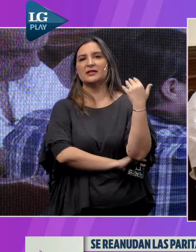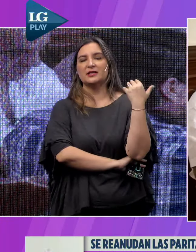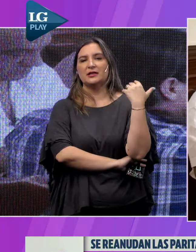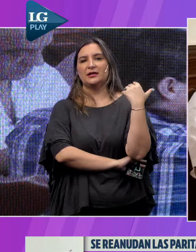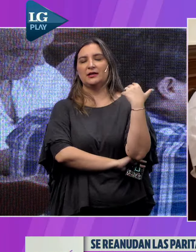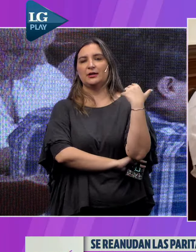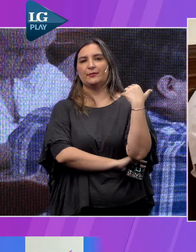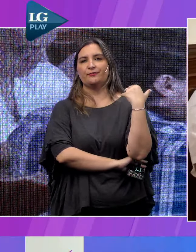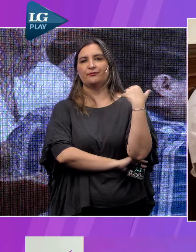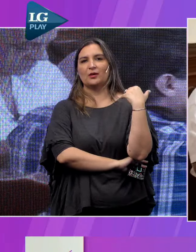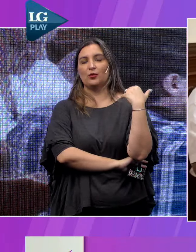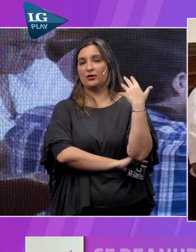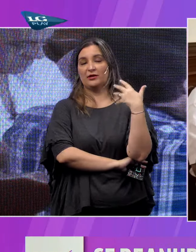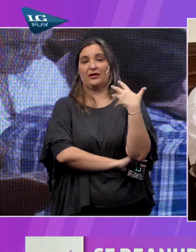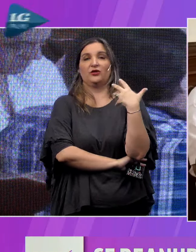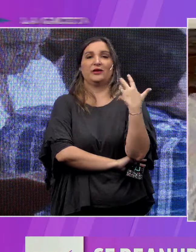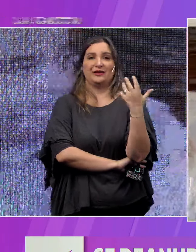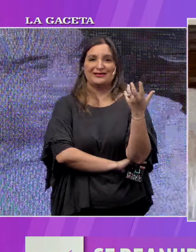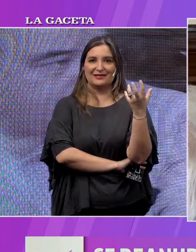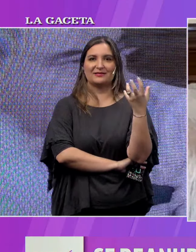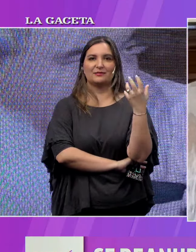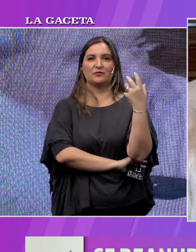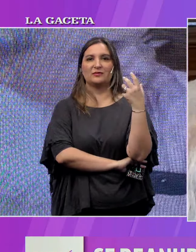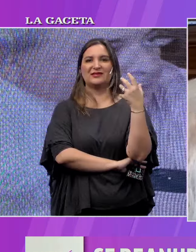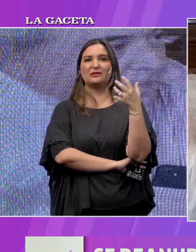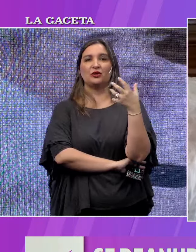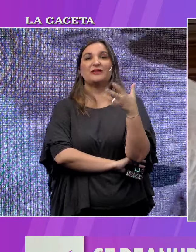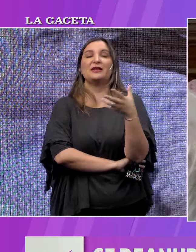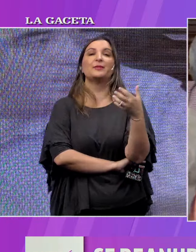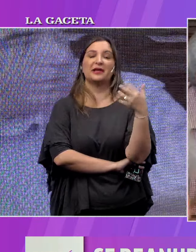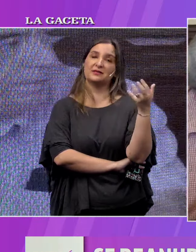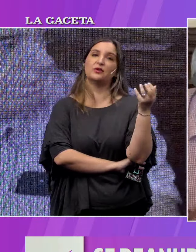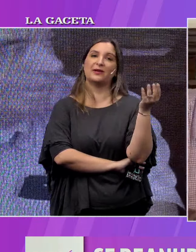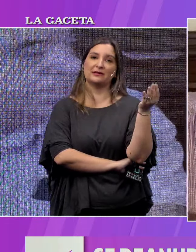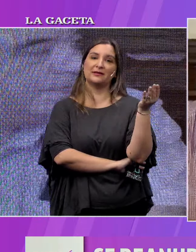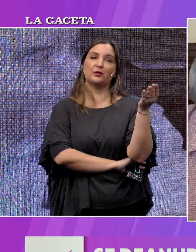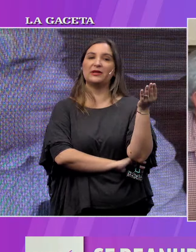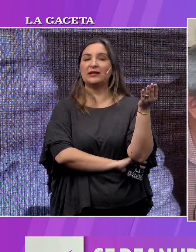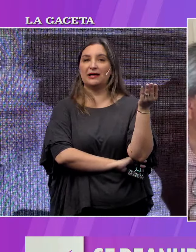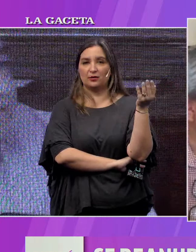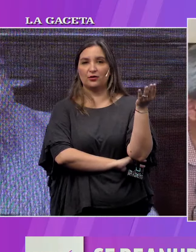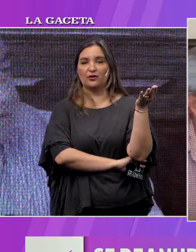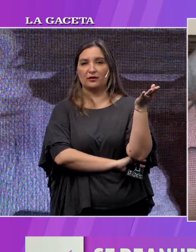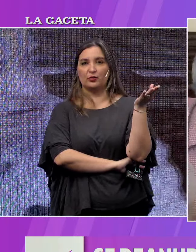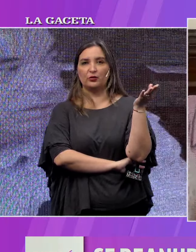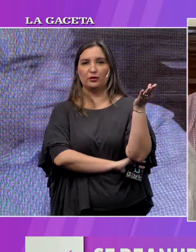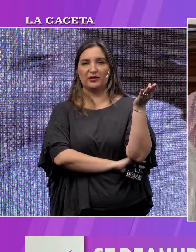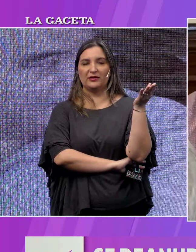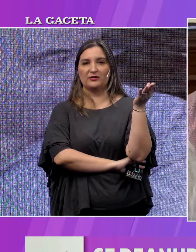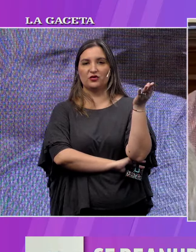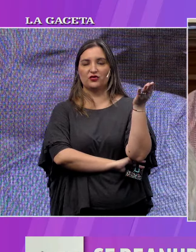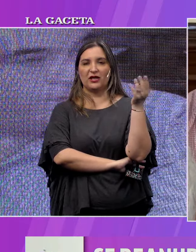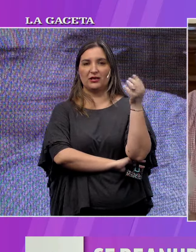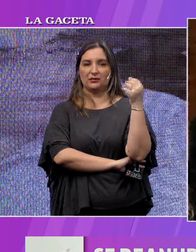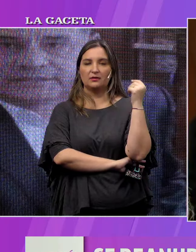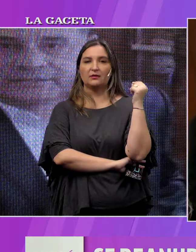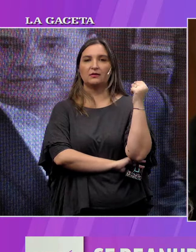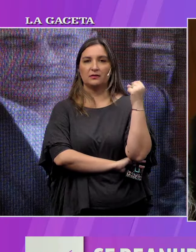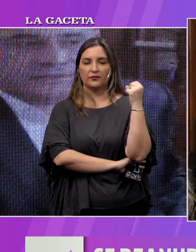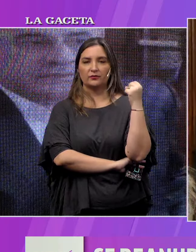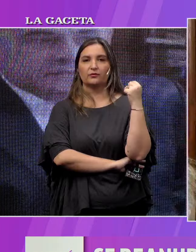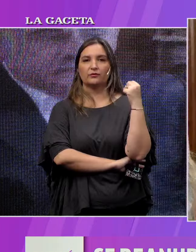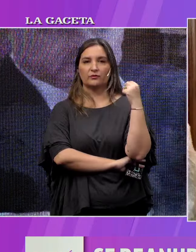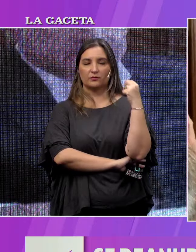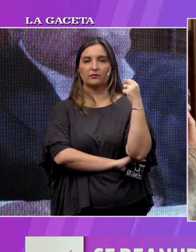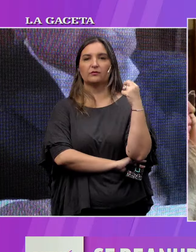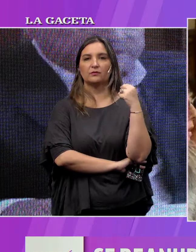anteriores, y en años de crisis, los diciembres han sido bastante complicados, ¿no? Desde el punto de vista social. Yo creo que